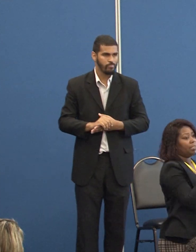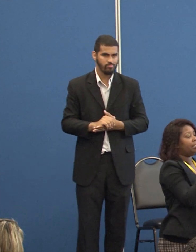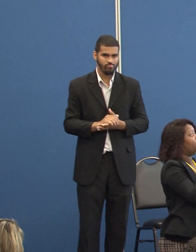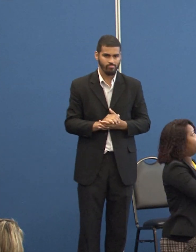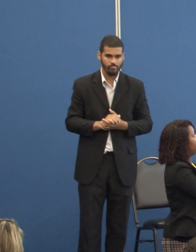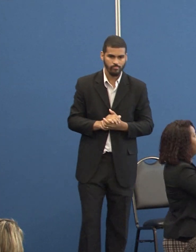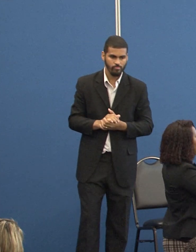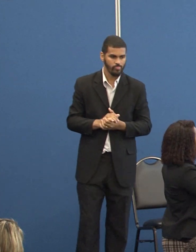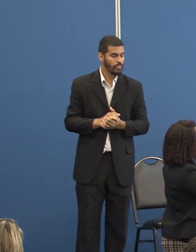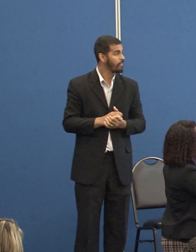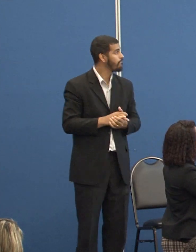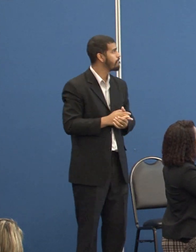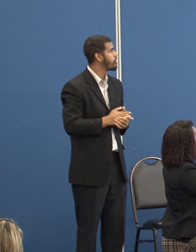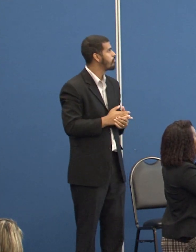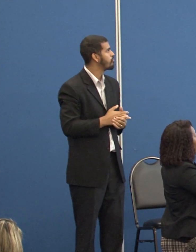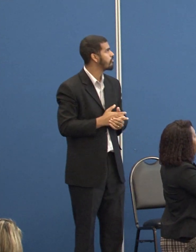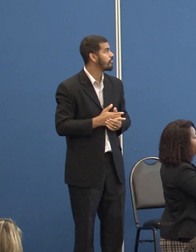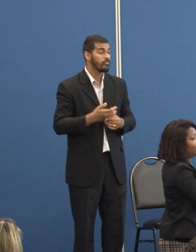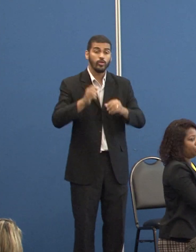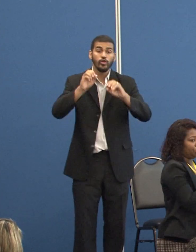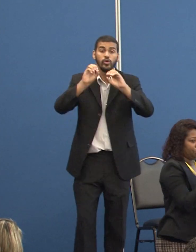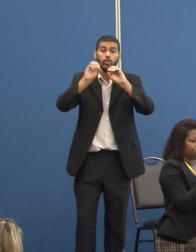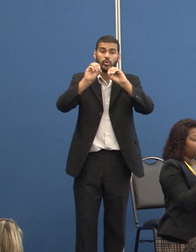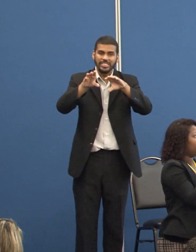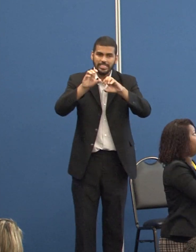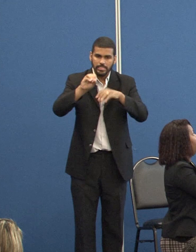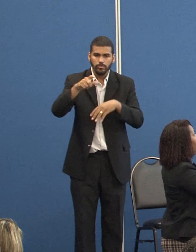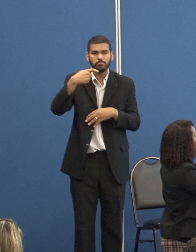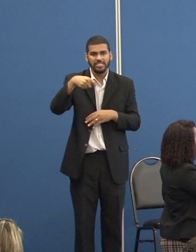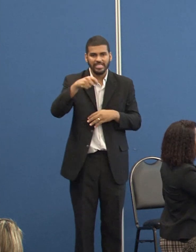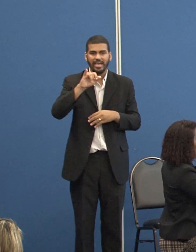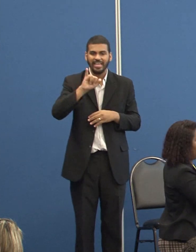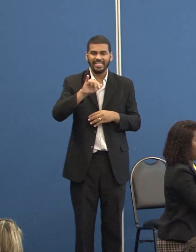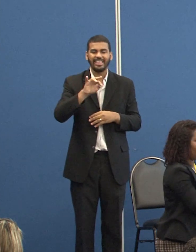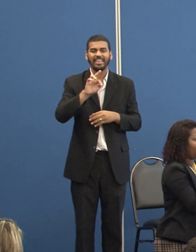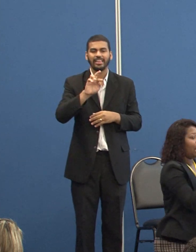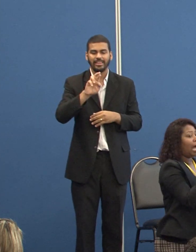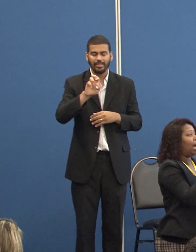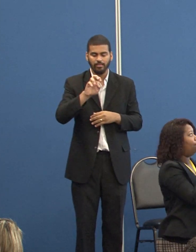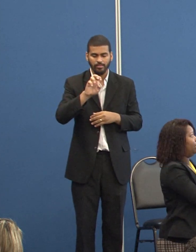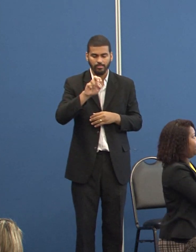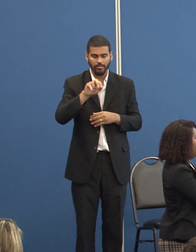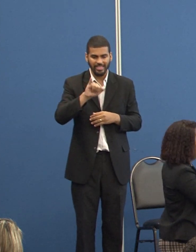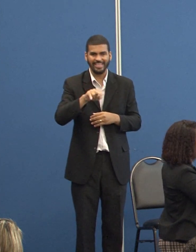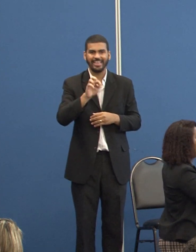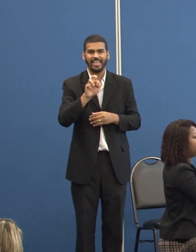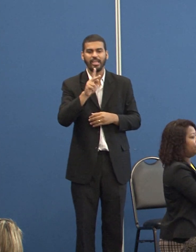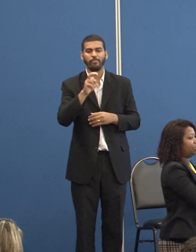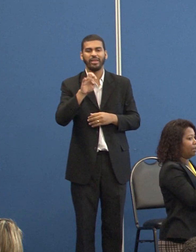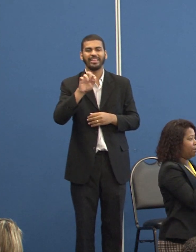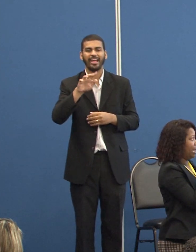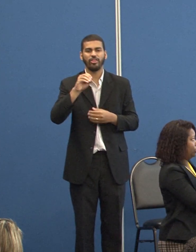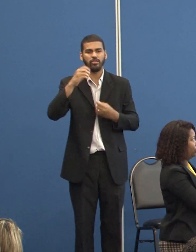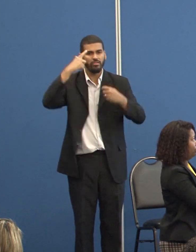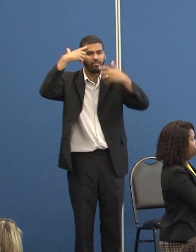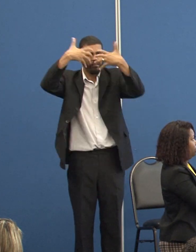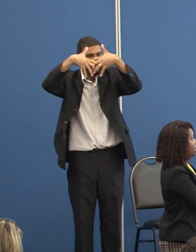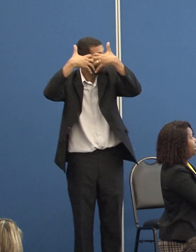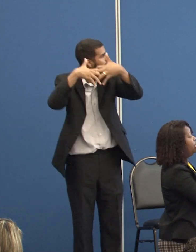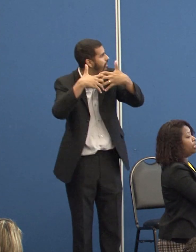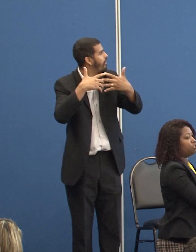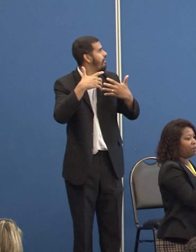E que o ensino precisa ser interpretativo, ocasional, aplicado,